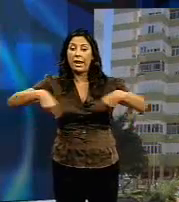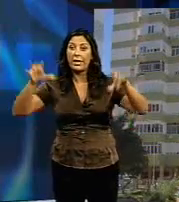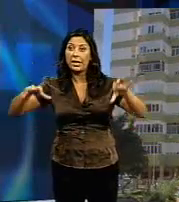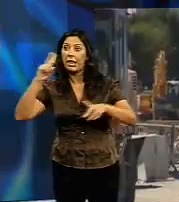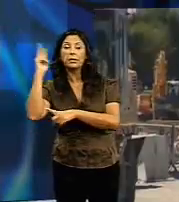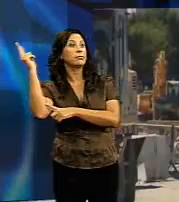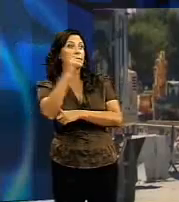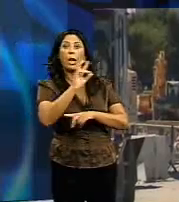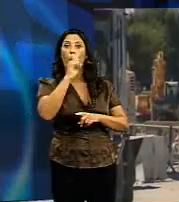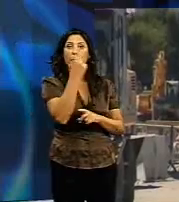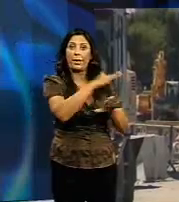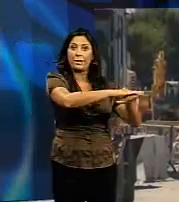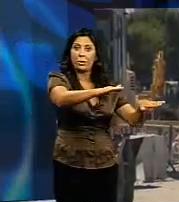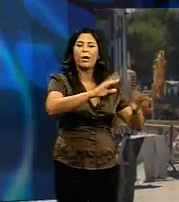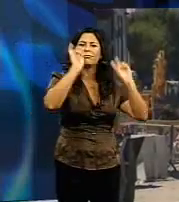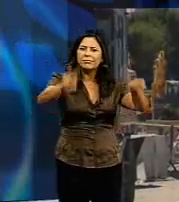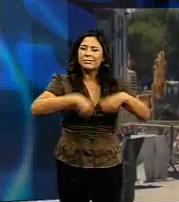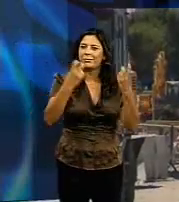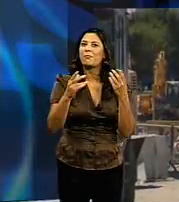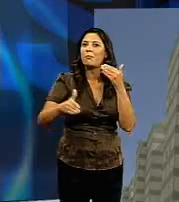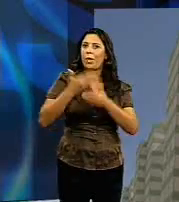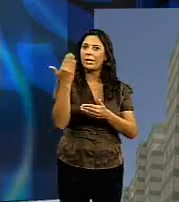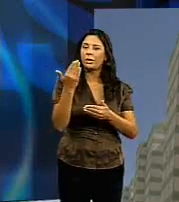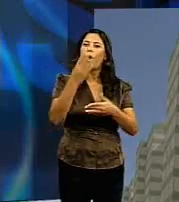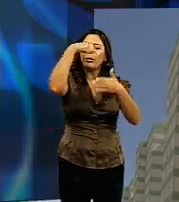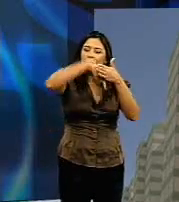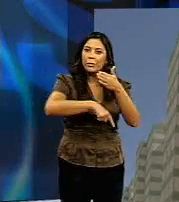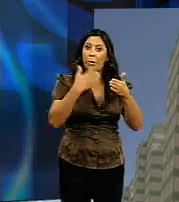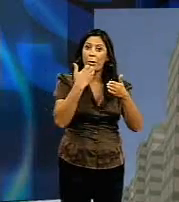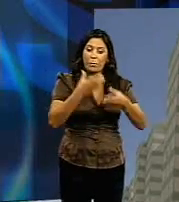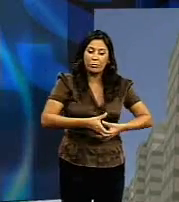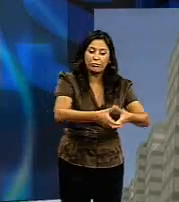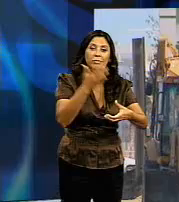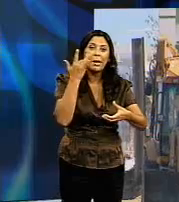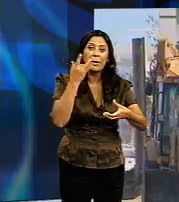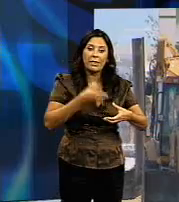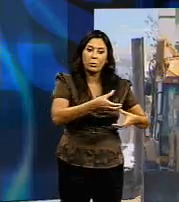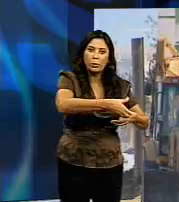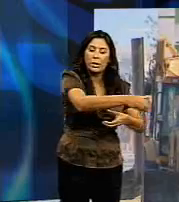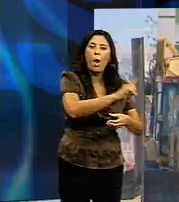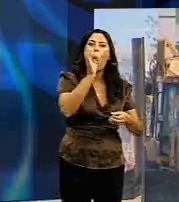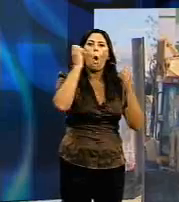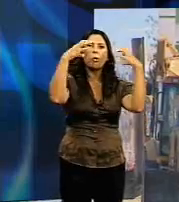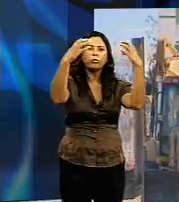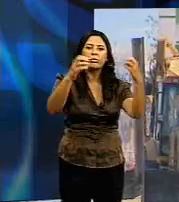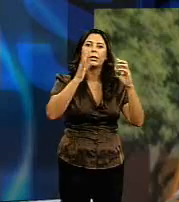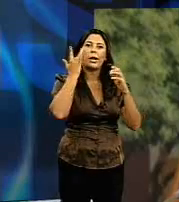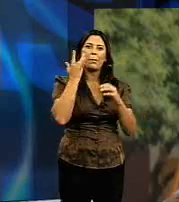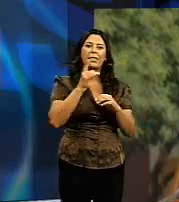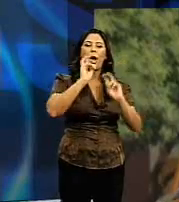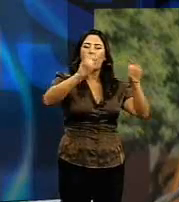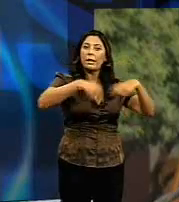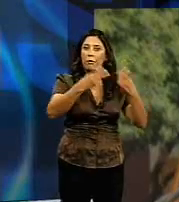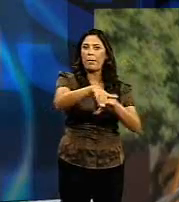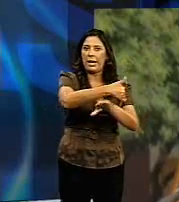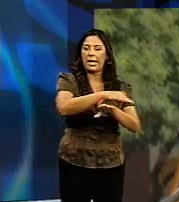está modernizando, desde las entrañas, con nuevas conducciones de la red de saneamiento hasta la iluminación o la reurbanización de las calles. Ahora